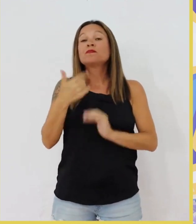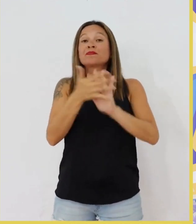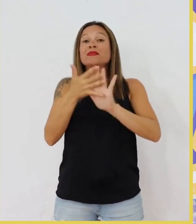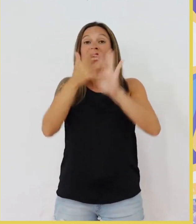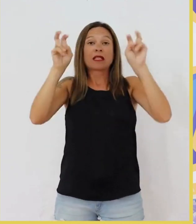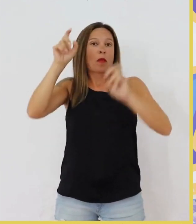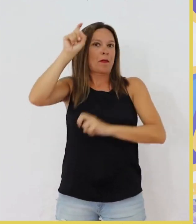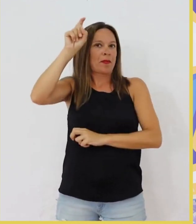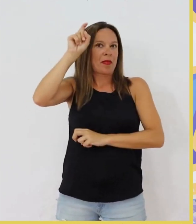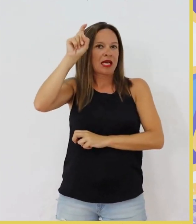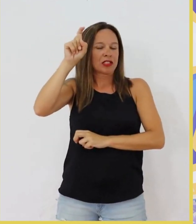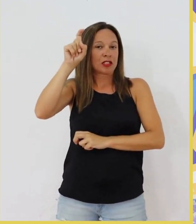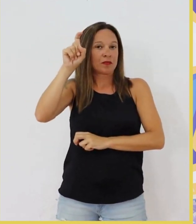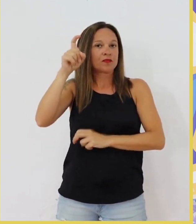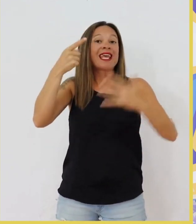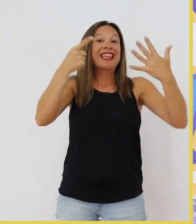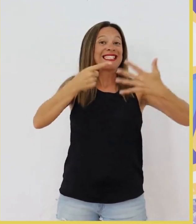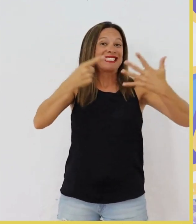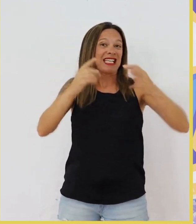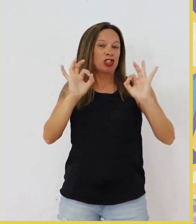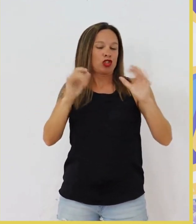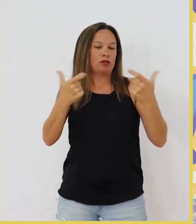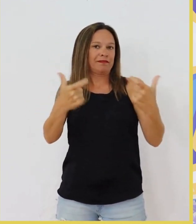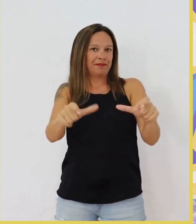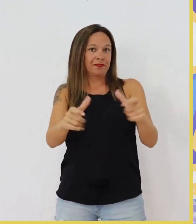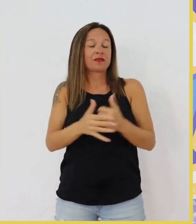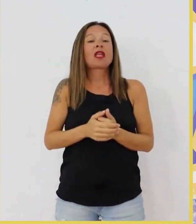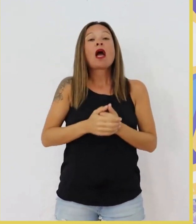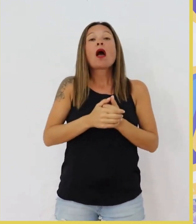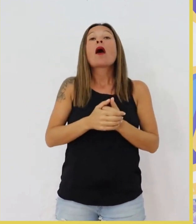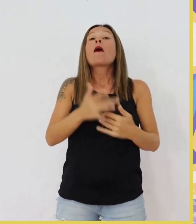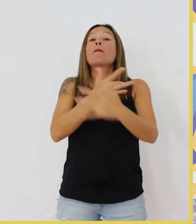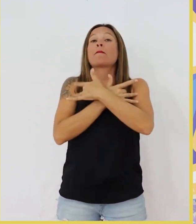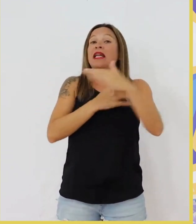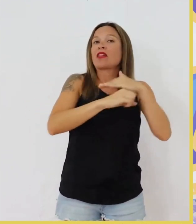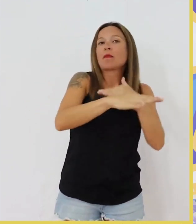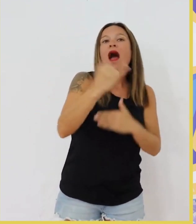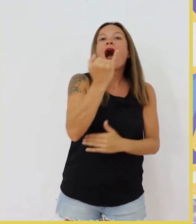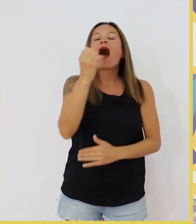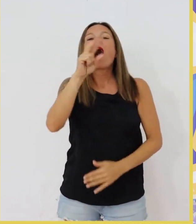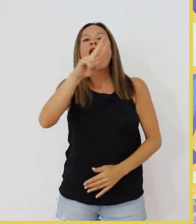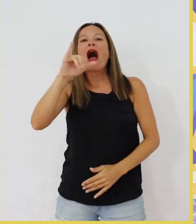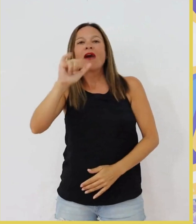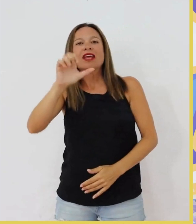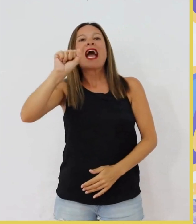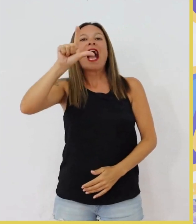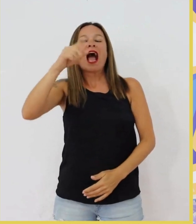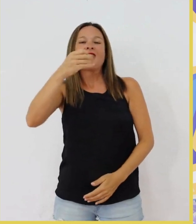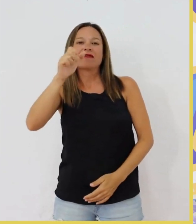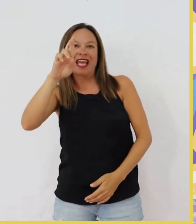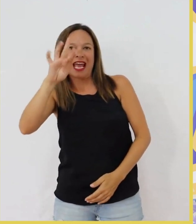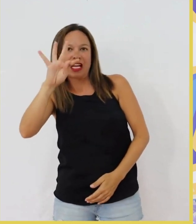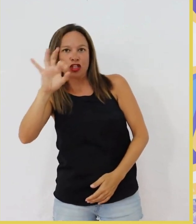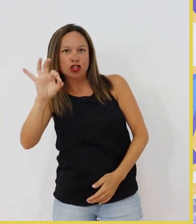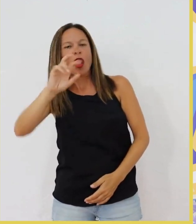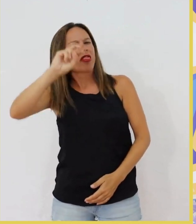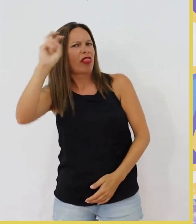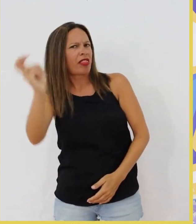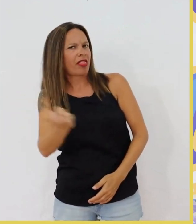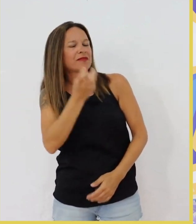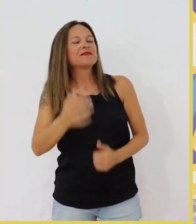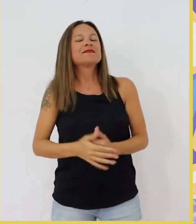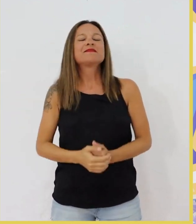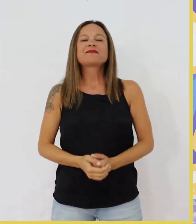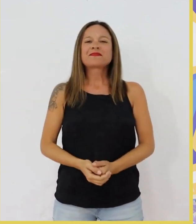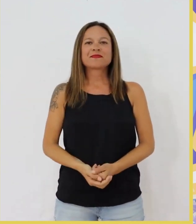los maestros, de los que dan el sexto, María del Mar, Javi, Alberto, etc. María del Mar es